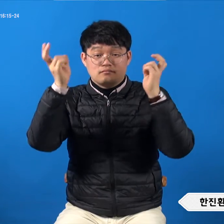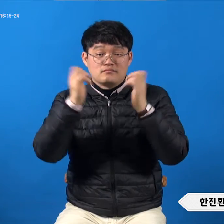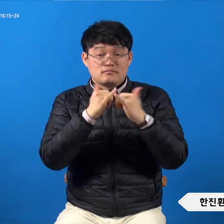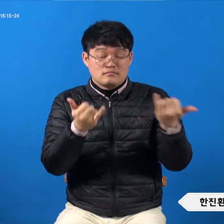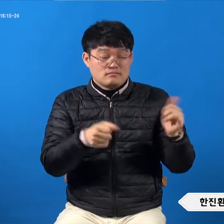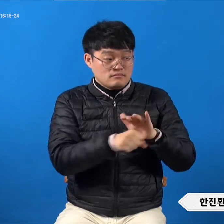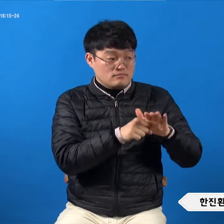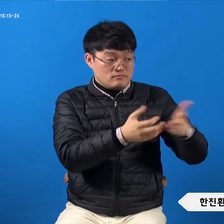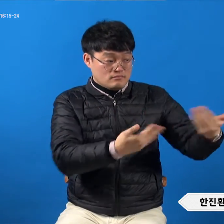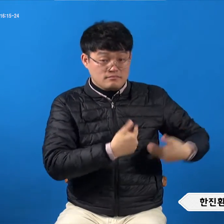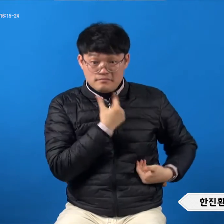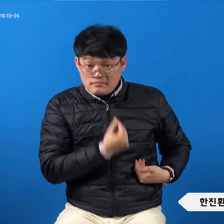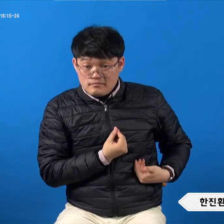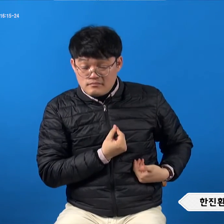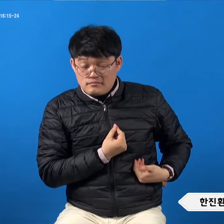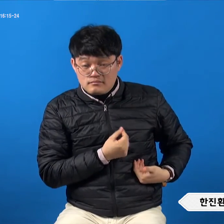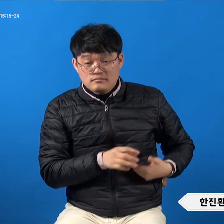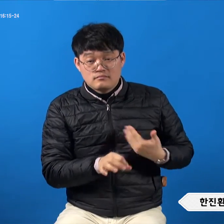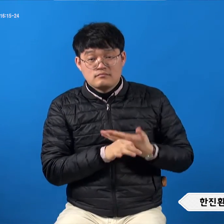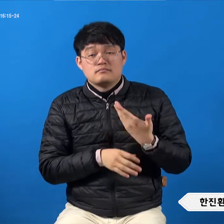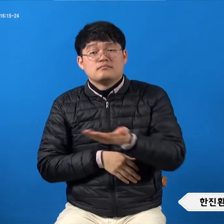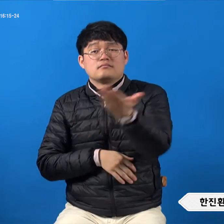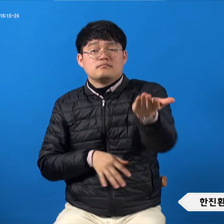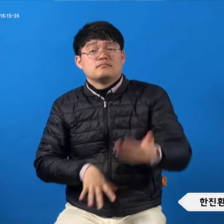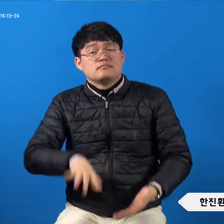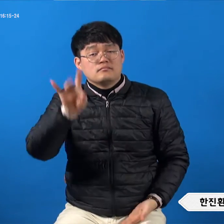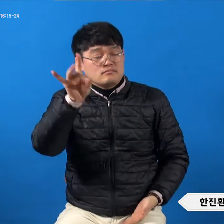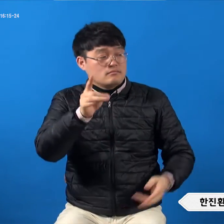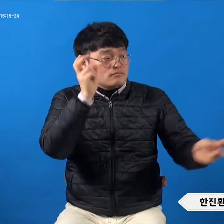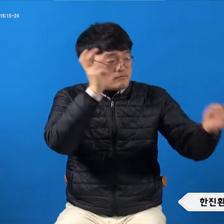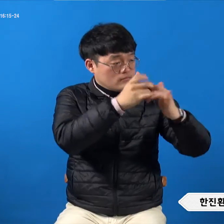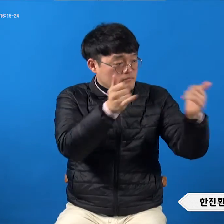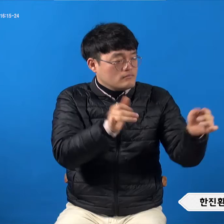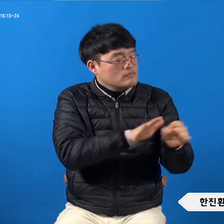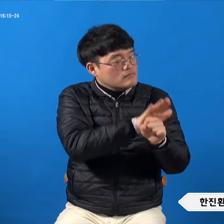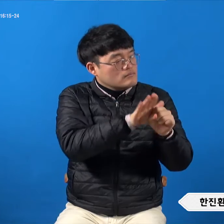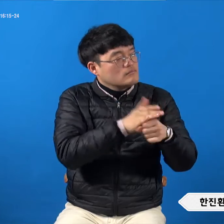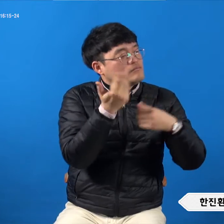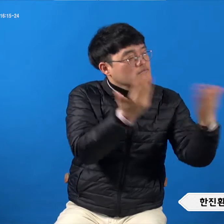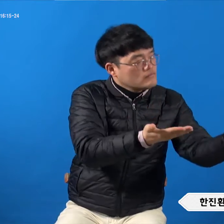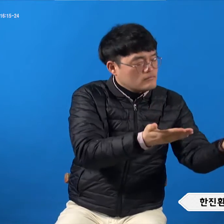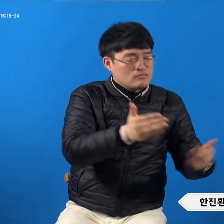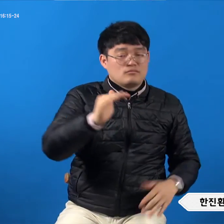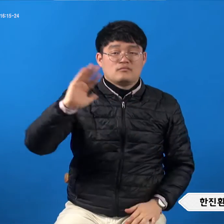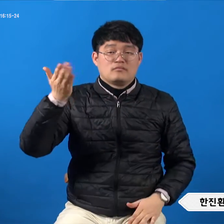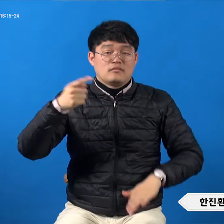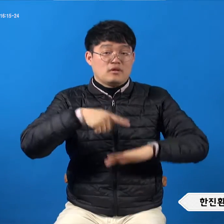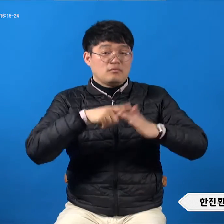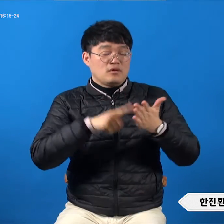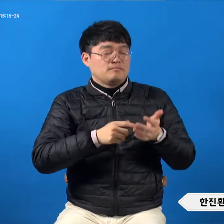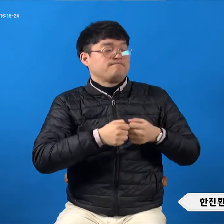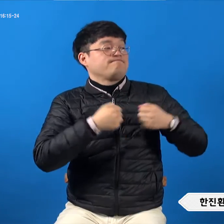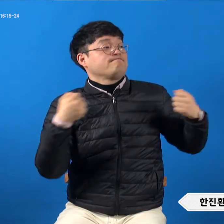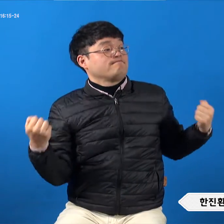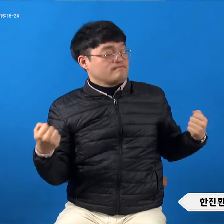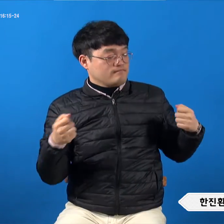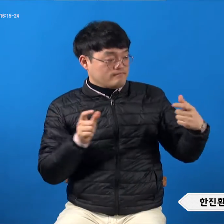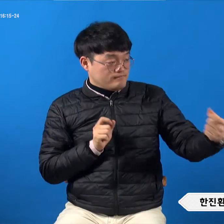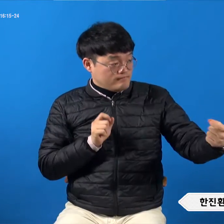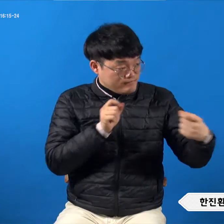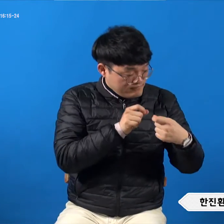동료들에게 사랑받고 싶습니까? 여러분이 그 동료들을 사랑하면 됩니다. 마음을 열고